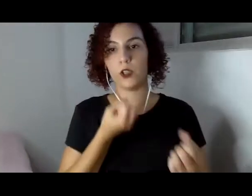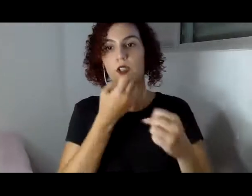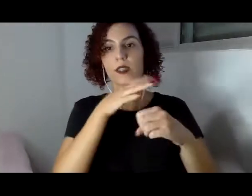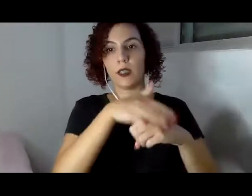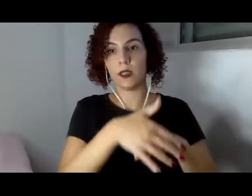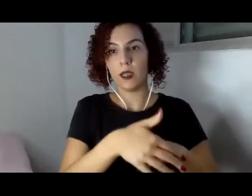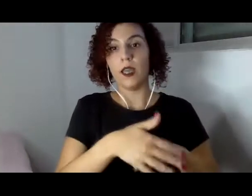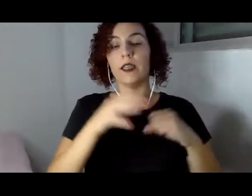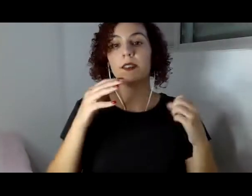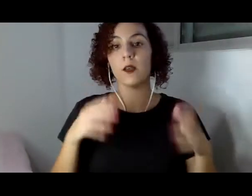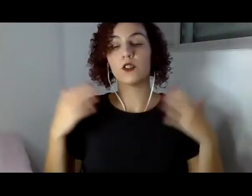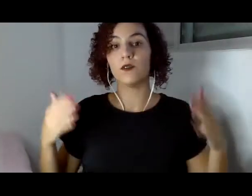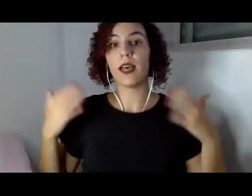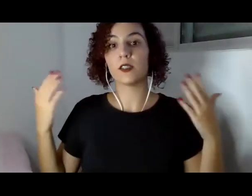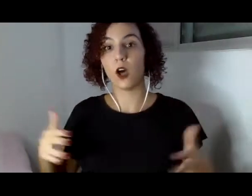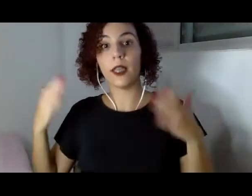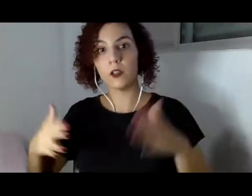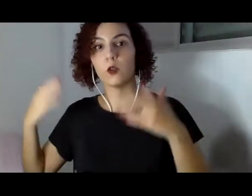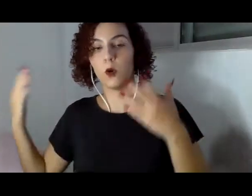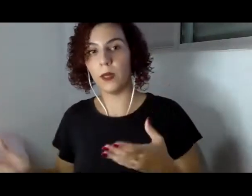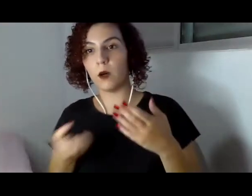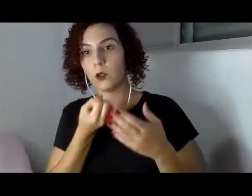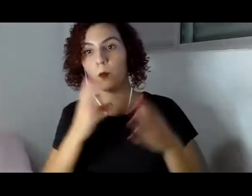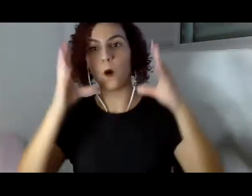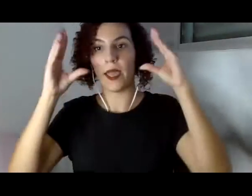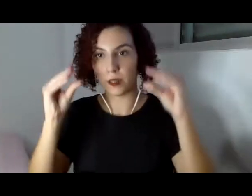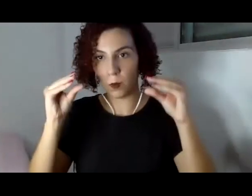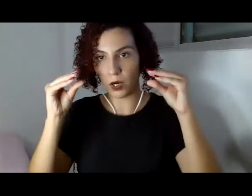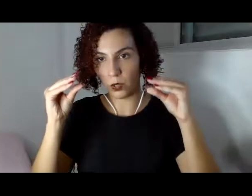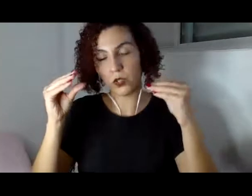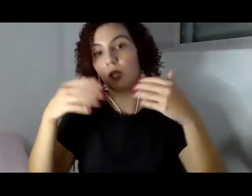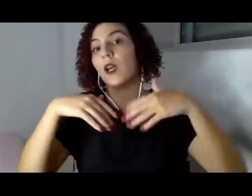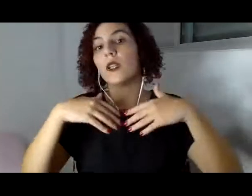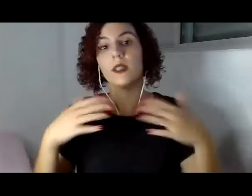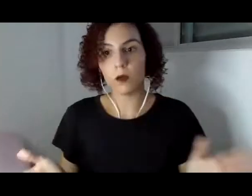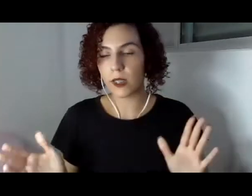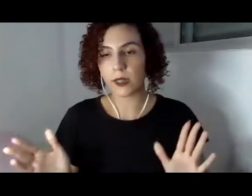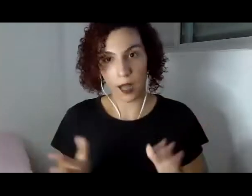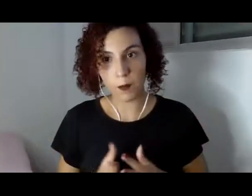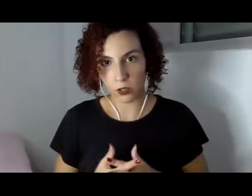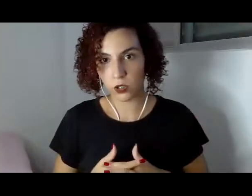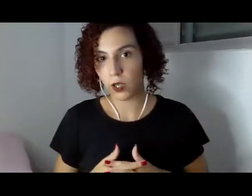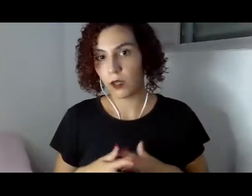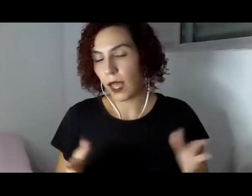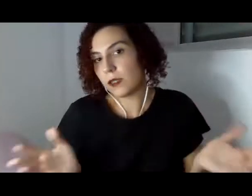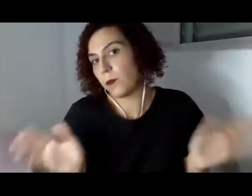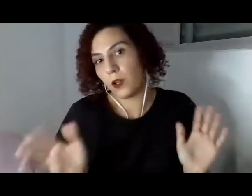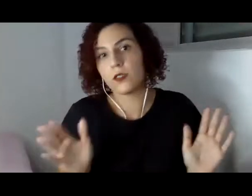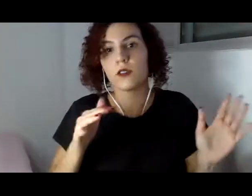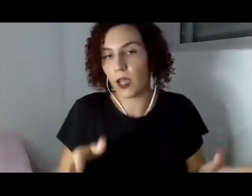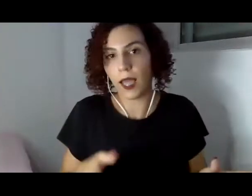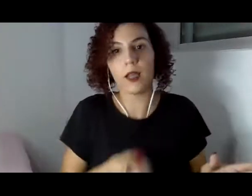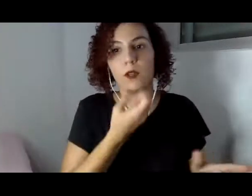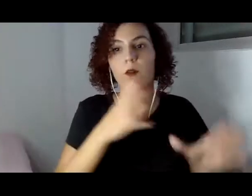boa noite assim, e se eu estiver só indo dormir, eu dou esse boa noite. Não necessariamente, tá? Você